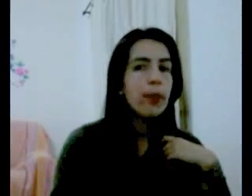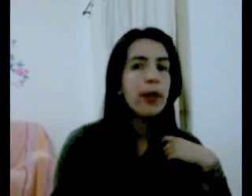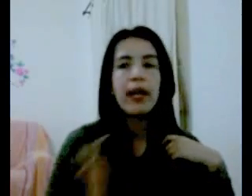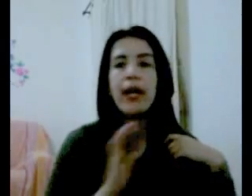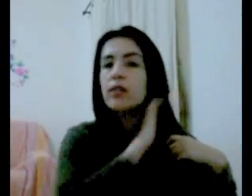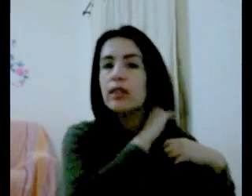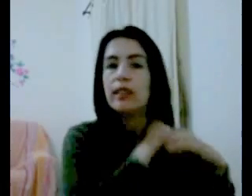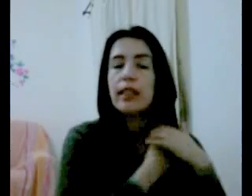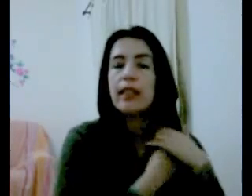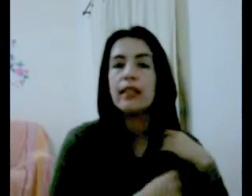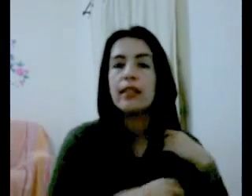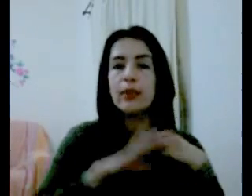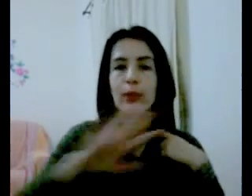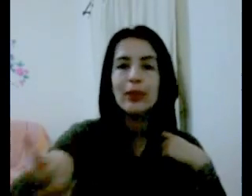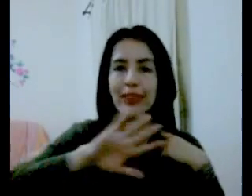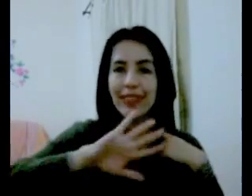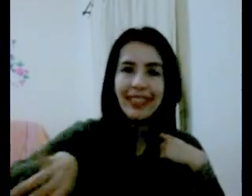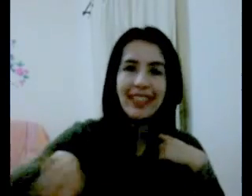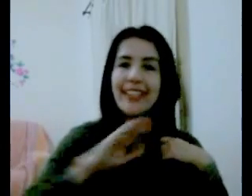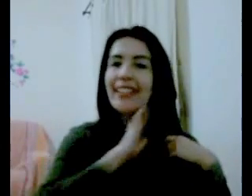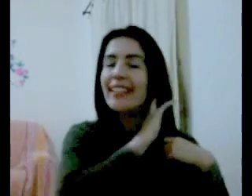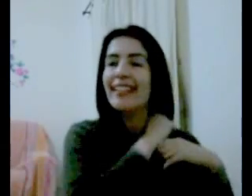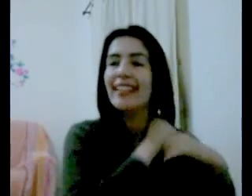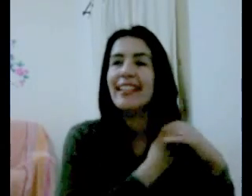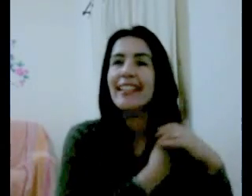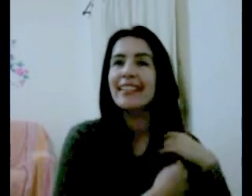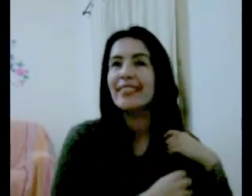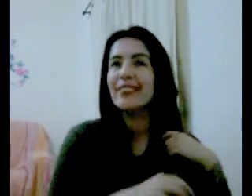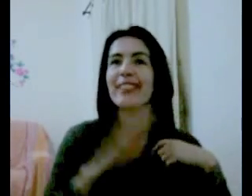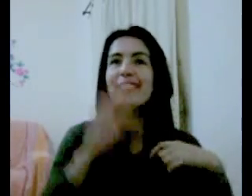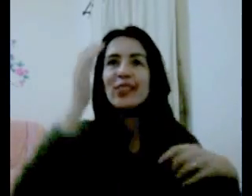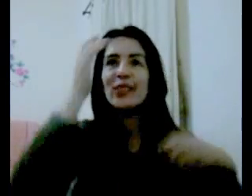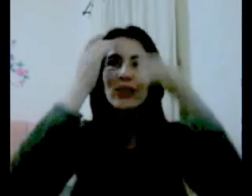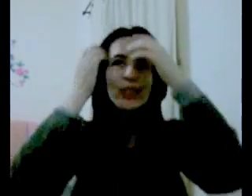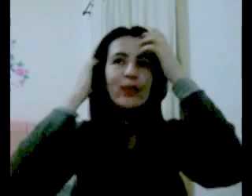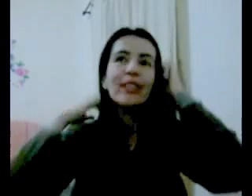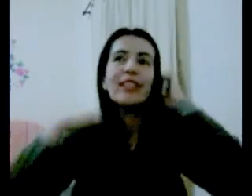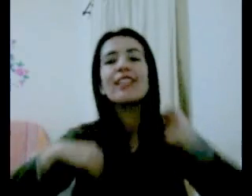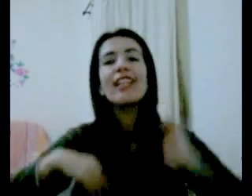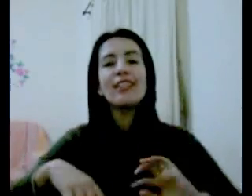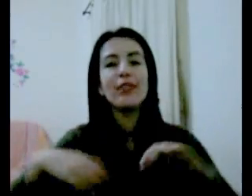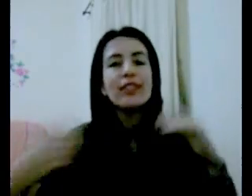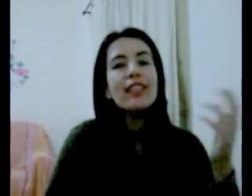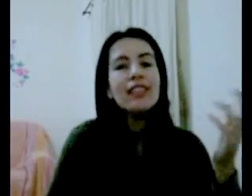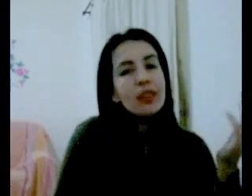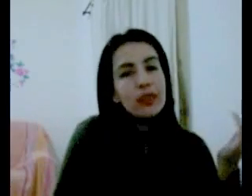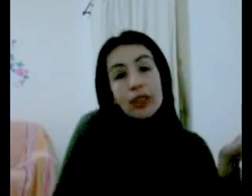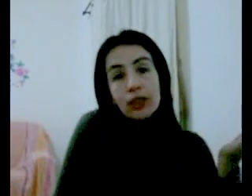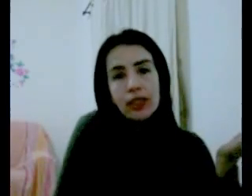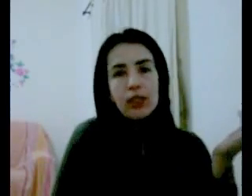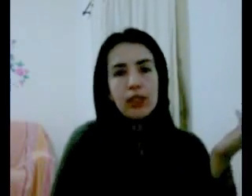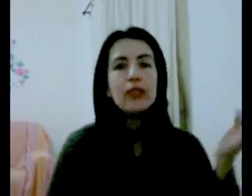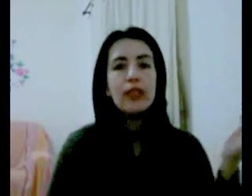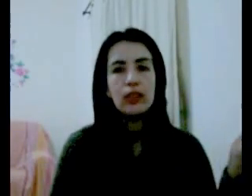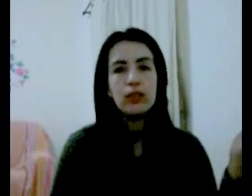como comparar, não sei o quê, daí ele começou a tentar, né, medição corpórea, porque, sei lá, também não sei nem se é a função dele ficar